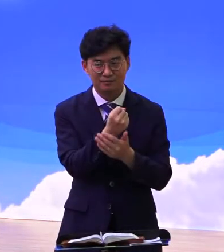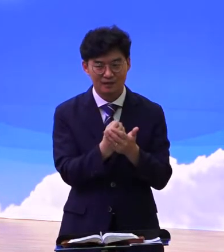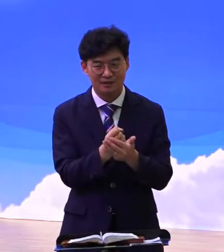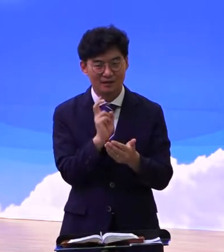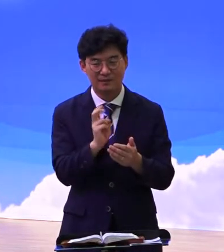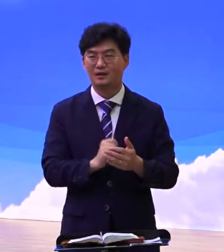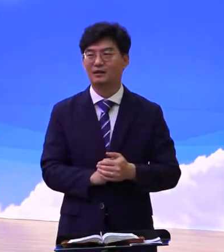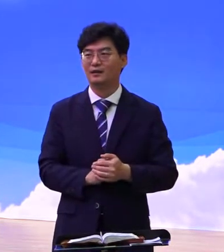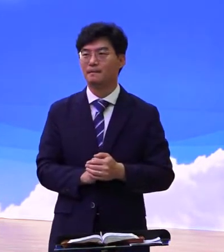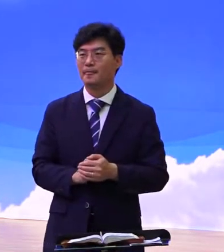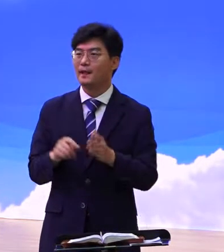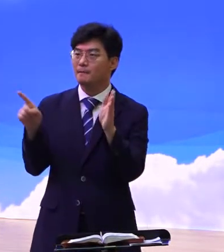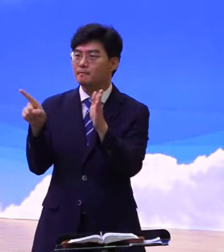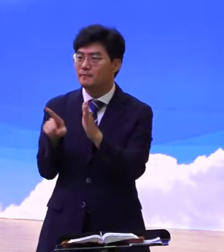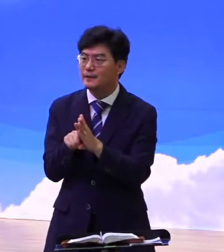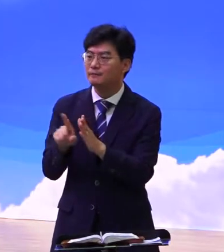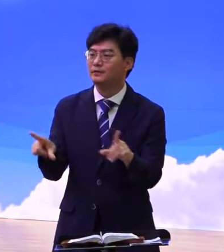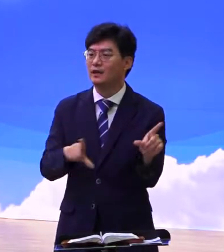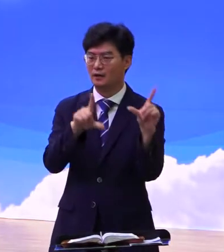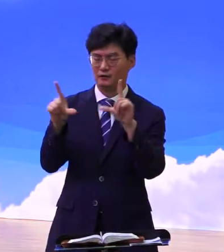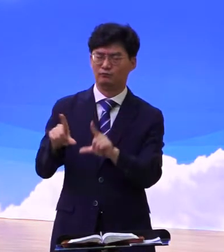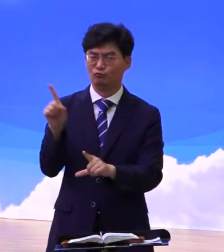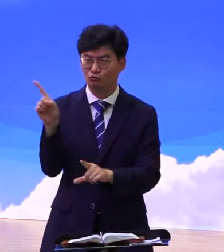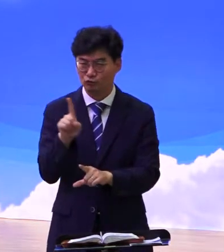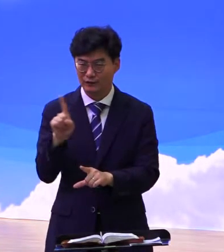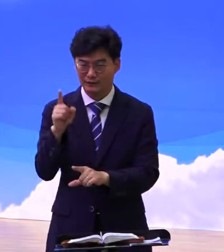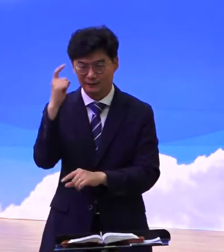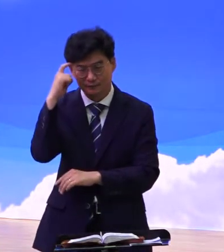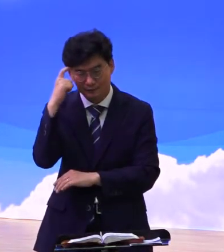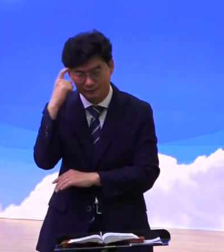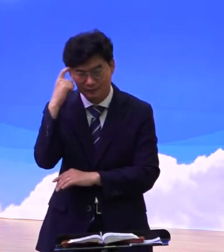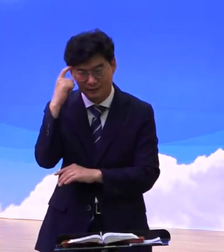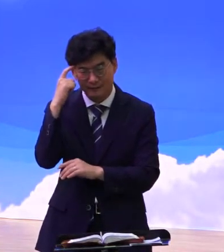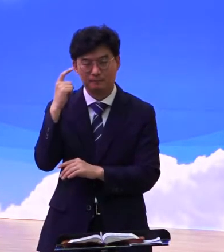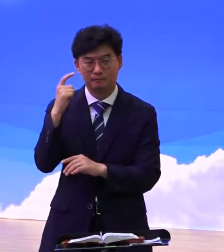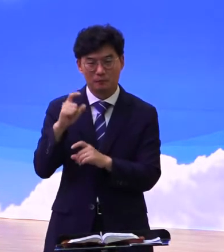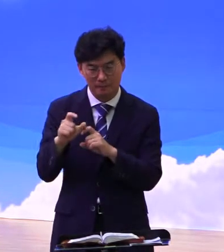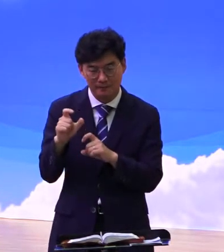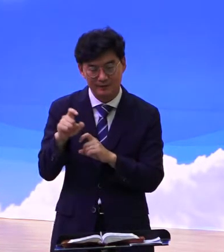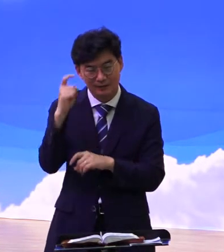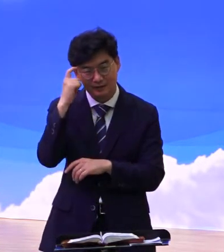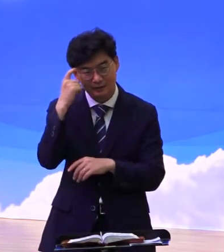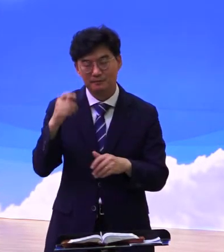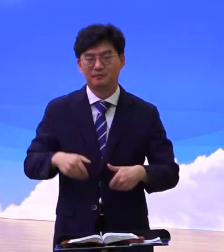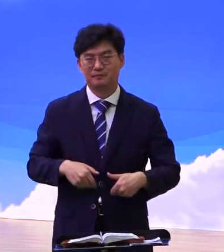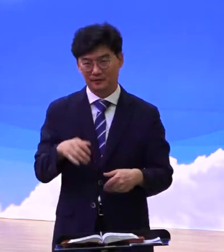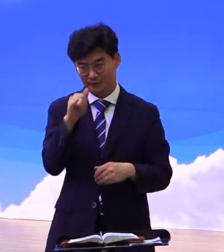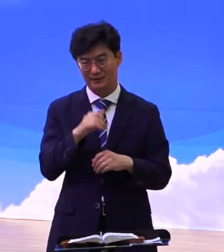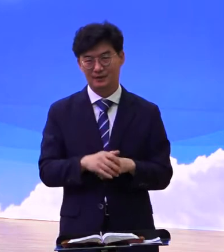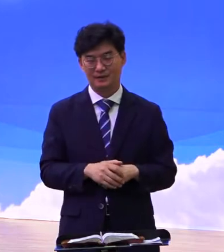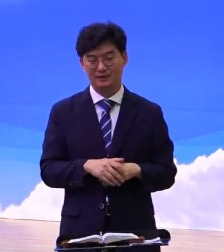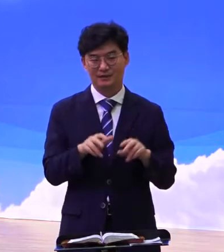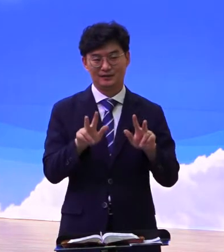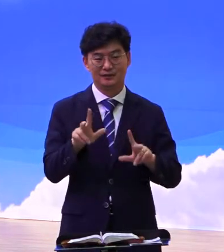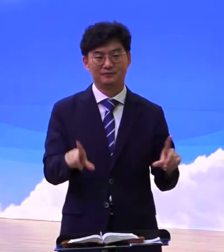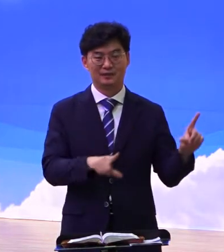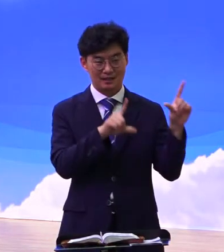없이 지금 현실에 적응해 가고 있는 듯해서 안타까움을 금할 수 없습니다.